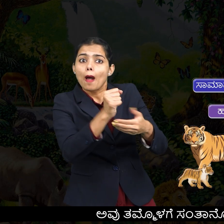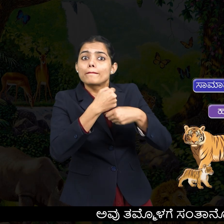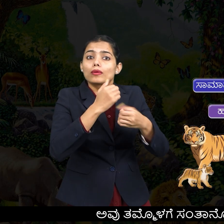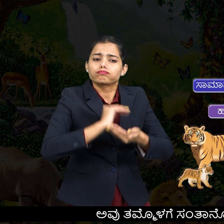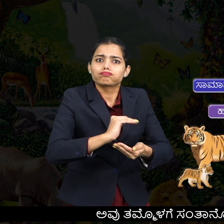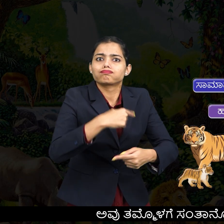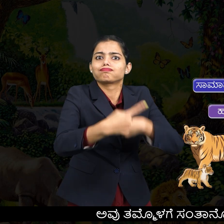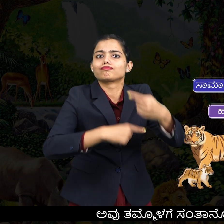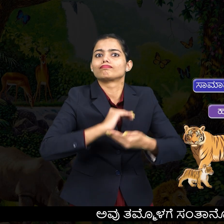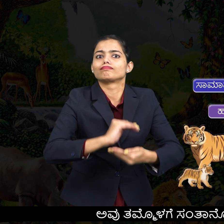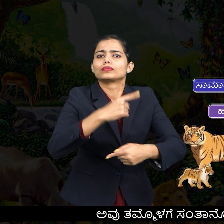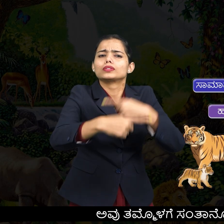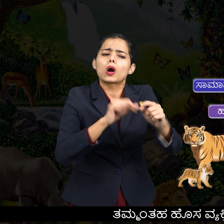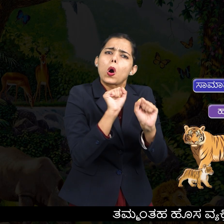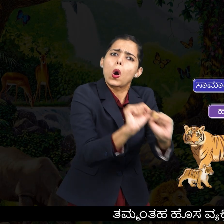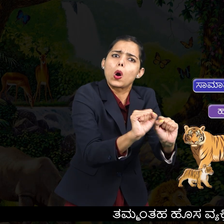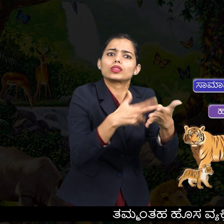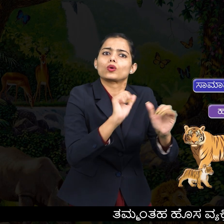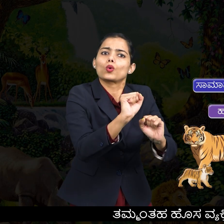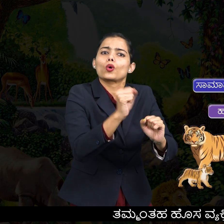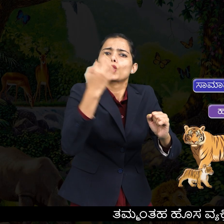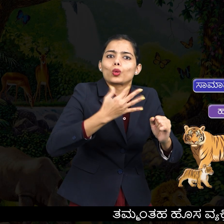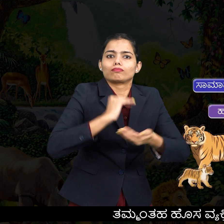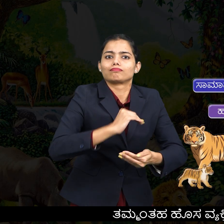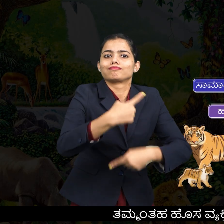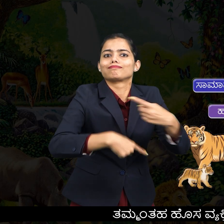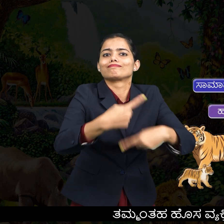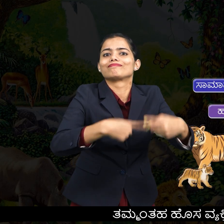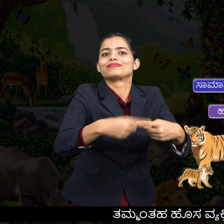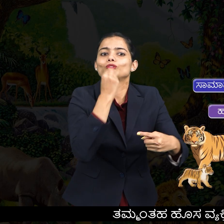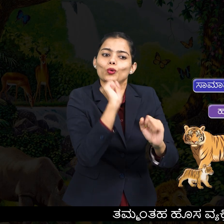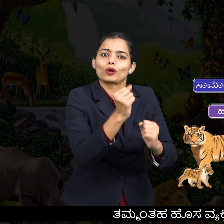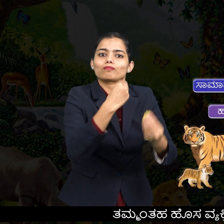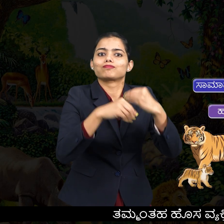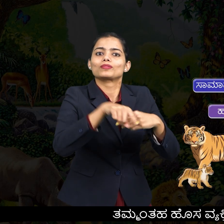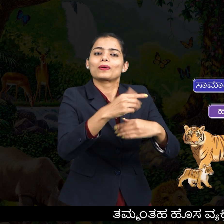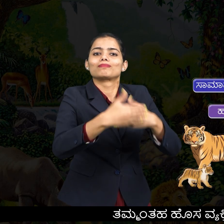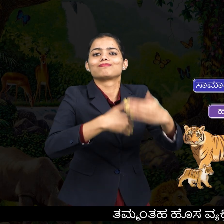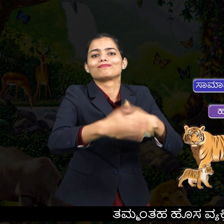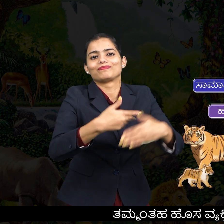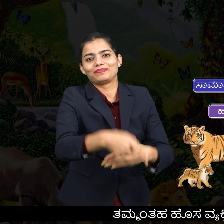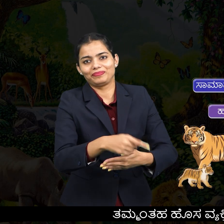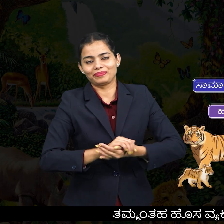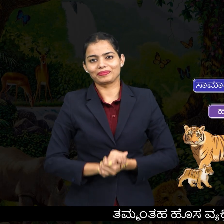ಮಾಡಬಹುದು ಮತ್ತು ತಮ್ಮಂತಹ ಹೊಸ ವ್ಯಕ್ತಿಗಳನ್ನು ರೂಪಿಸಬಹುದು.